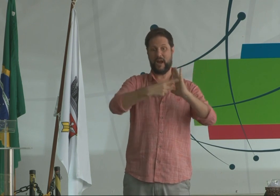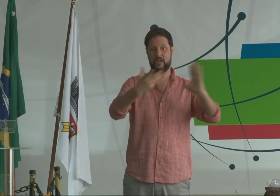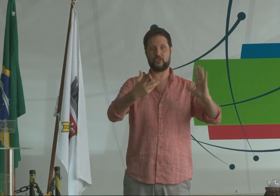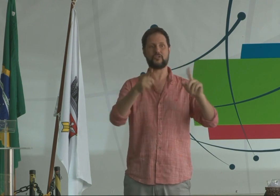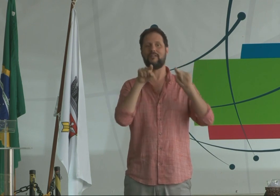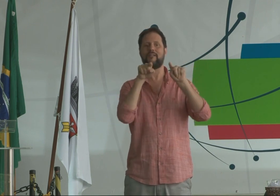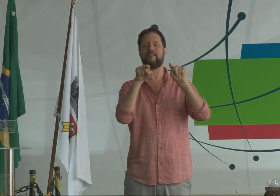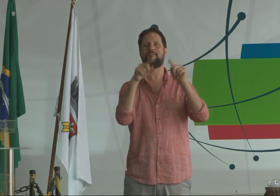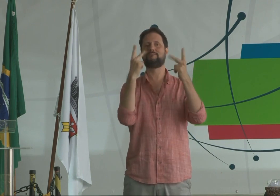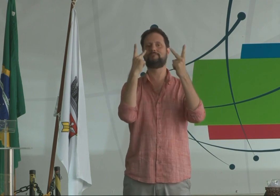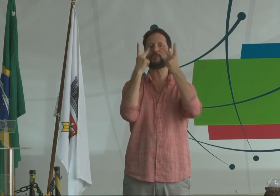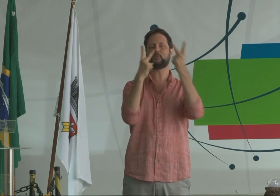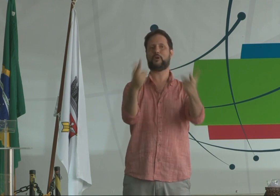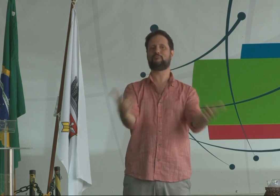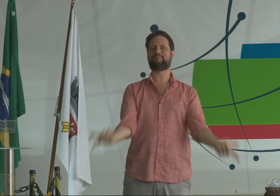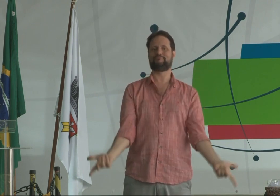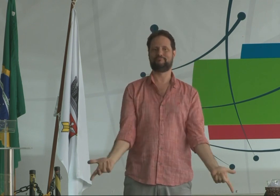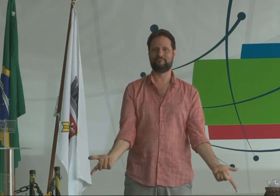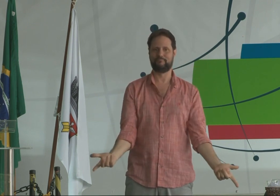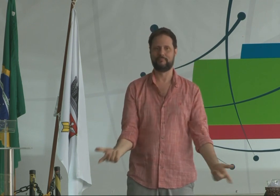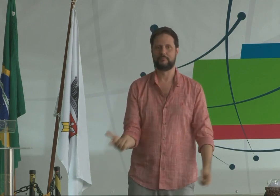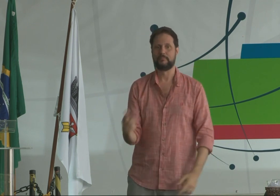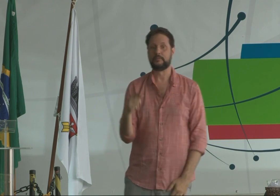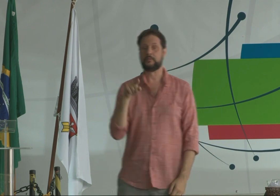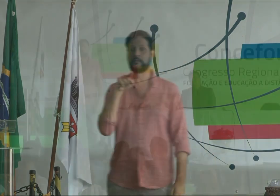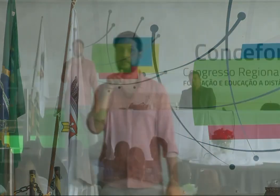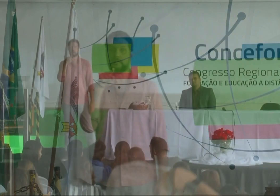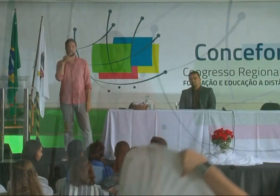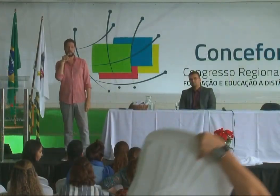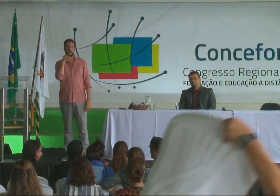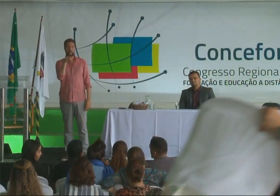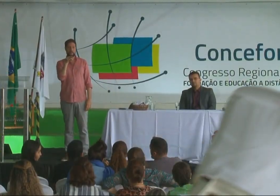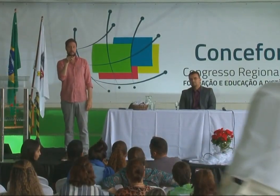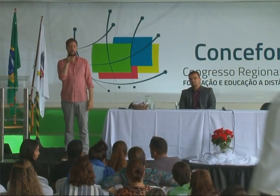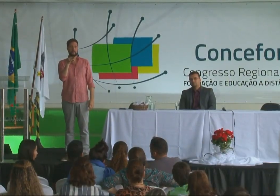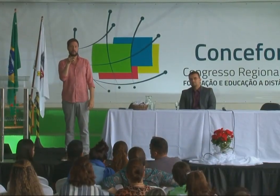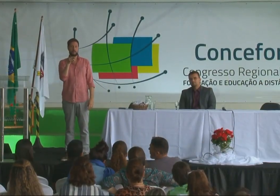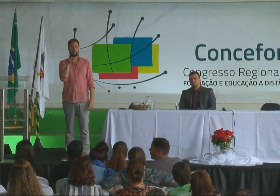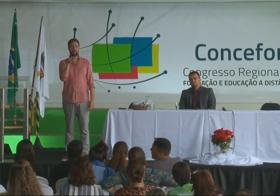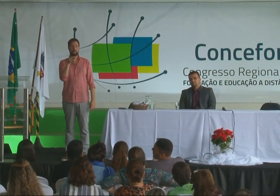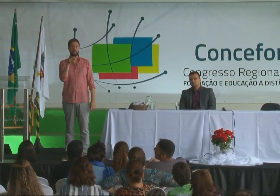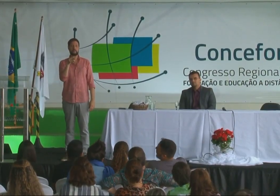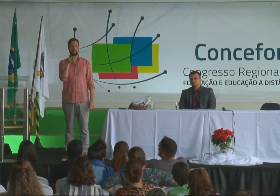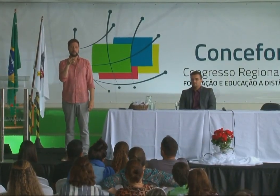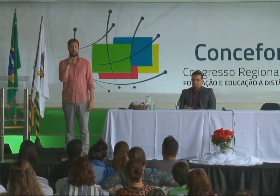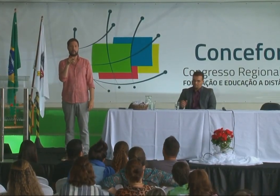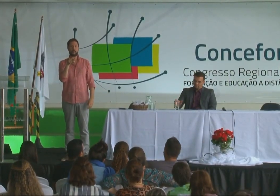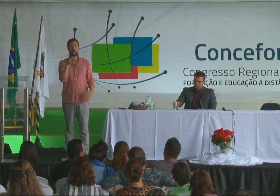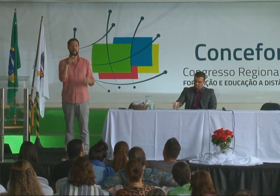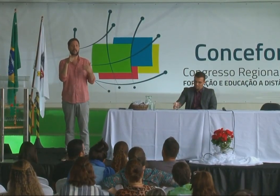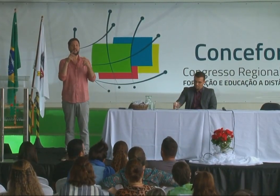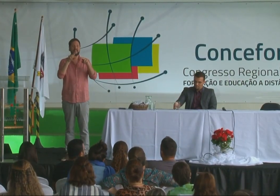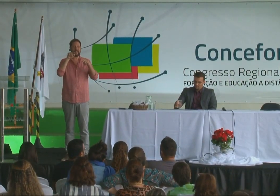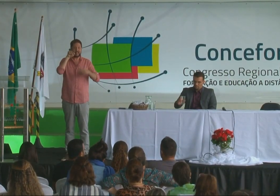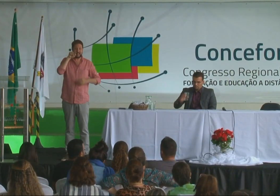um sentido para os ouvintes. Mas, visualmente, não tem esse sentido. Não tem referência.